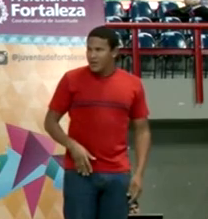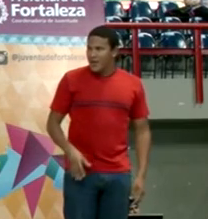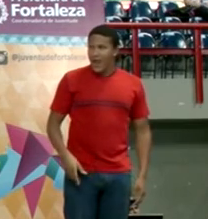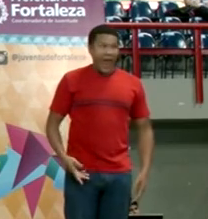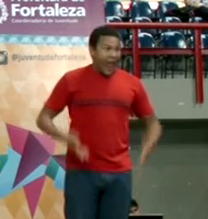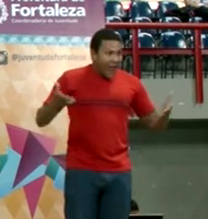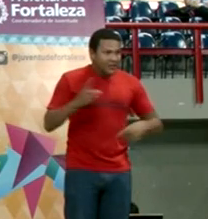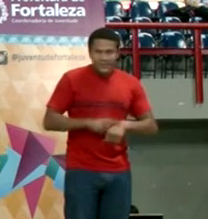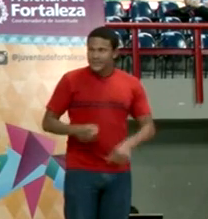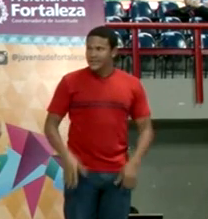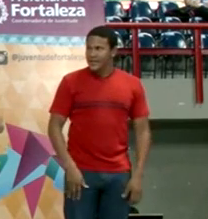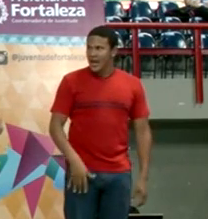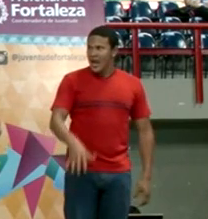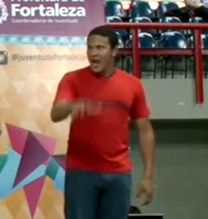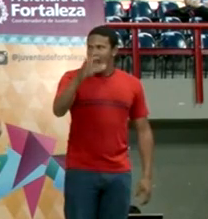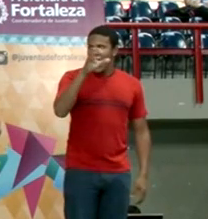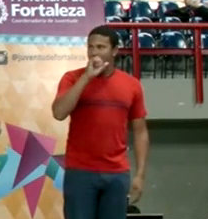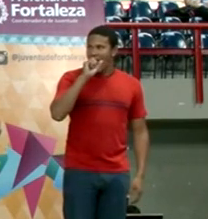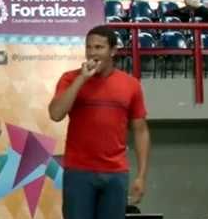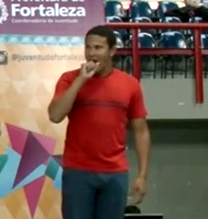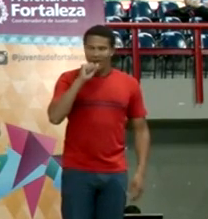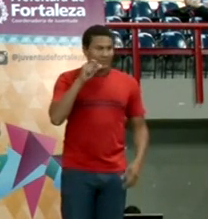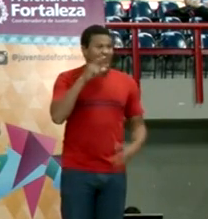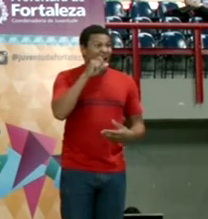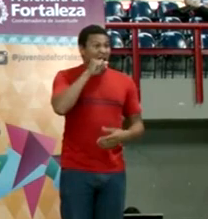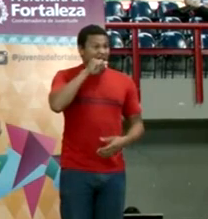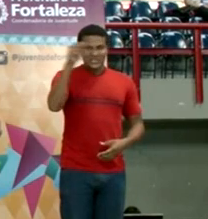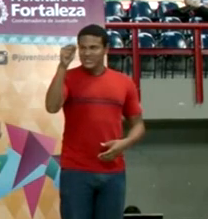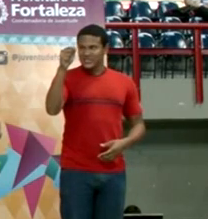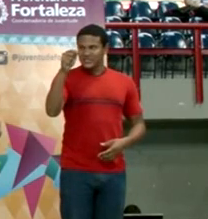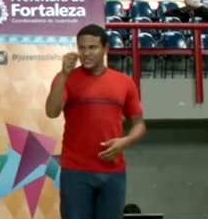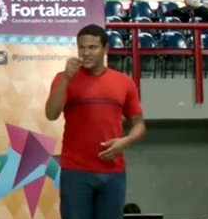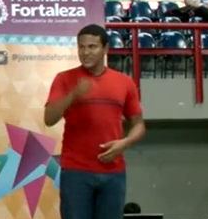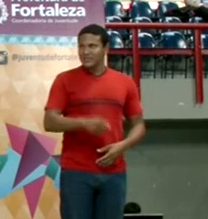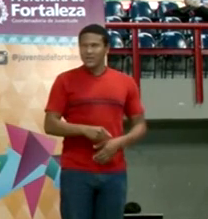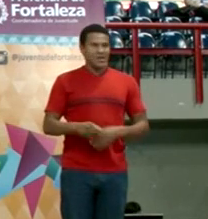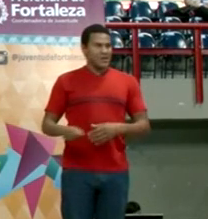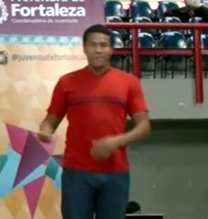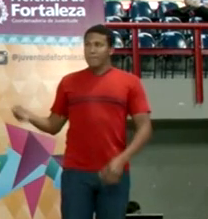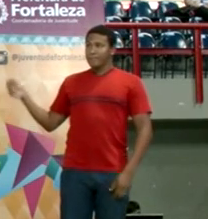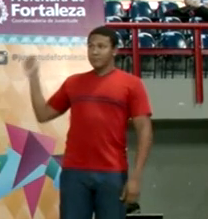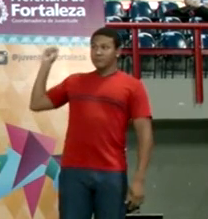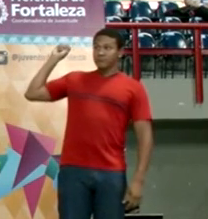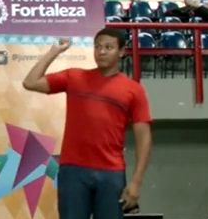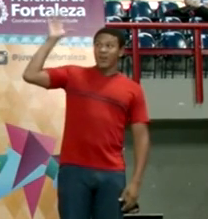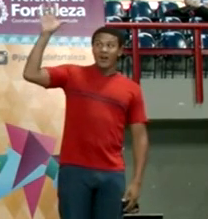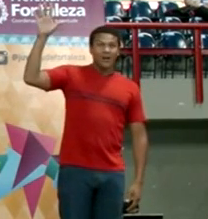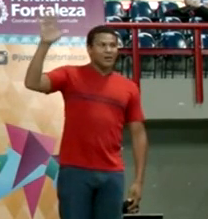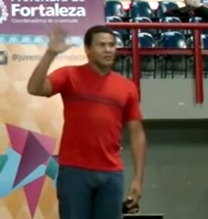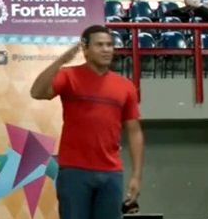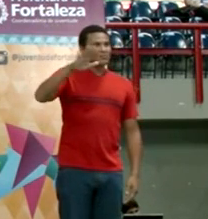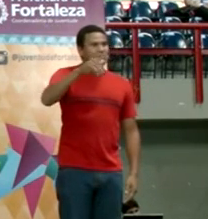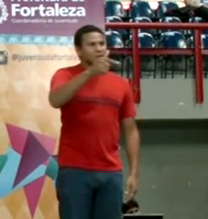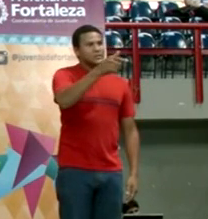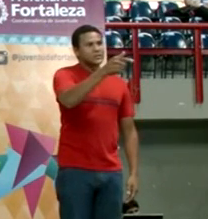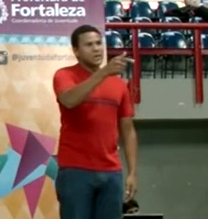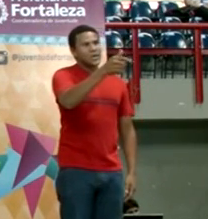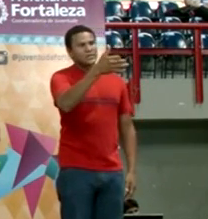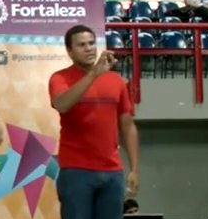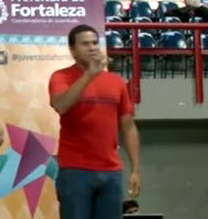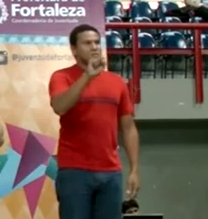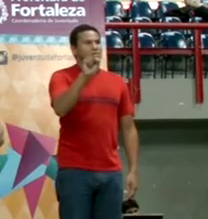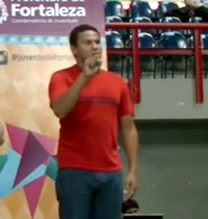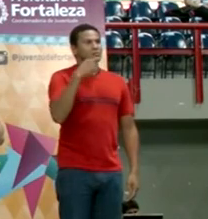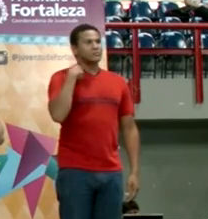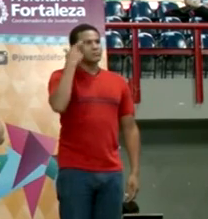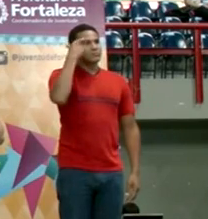é agora. Tirou a granada na época você tira o pino, bate, joga, leva uns 7 a 10 segundos para explodir. Ele